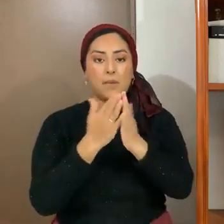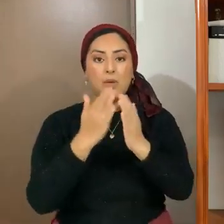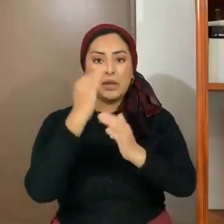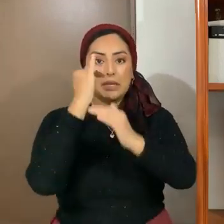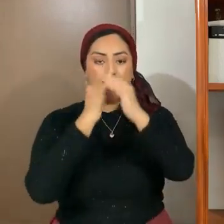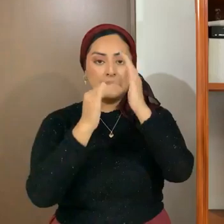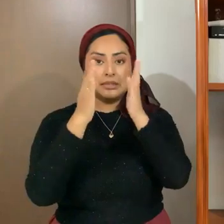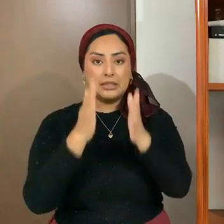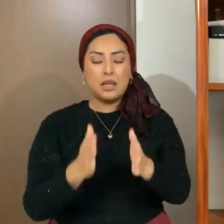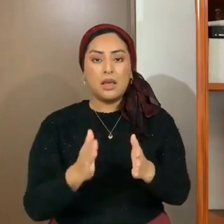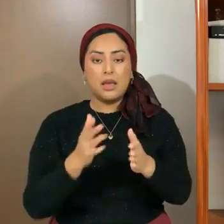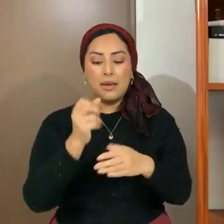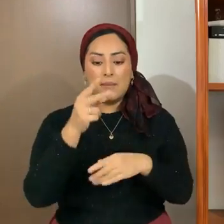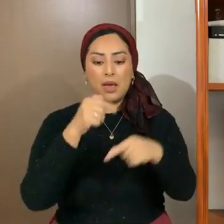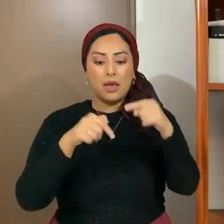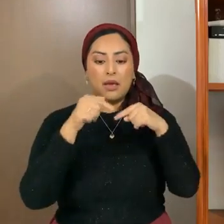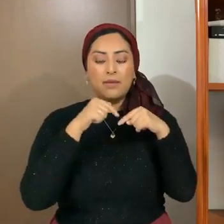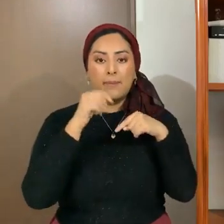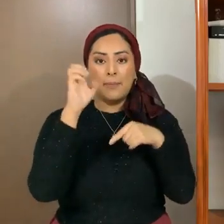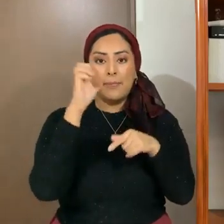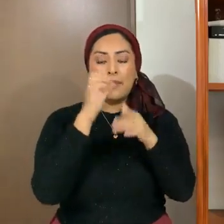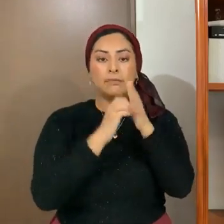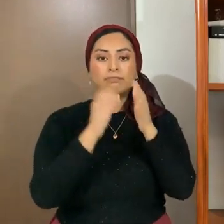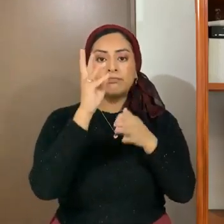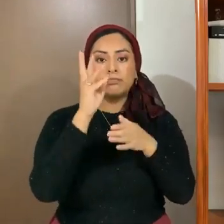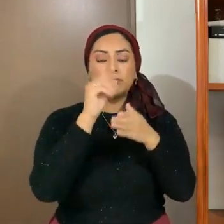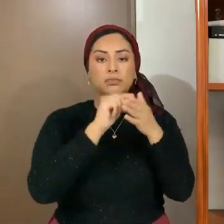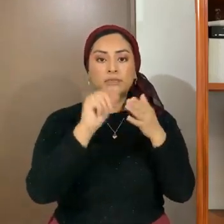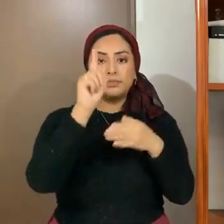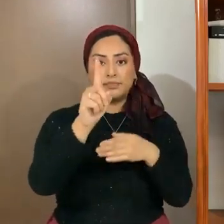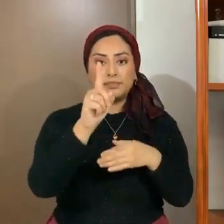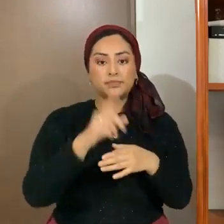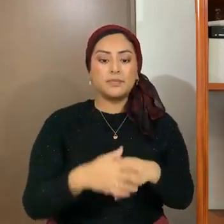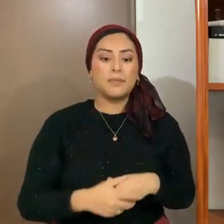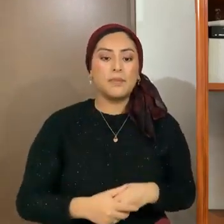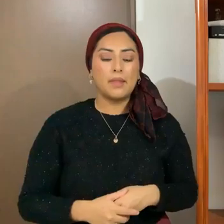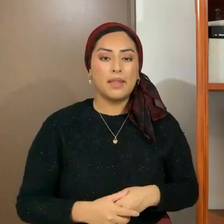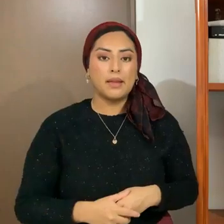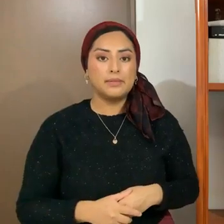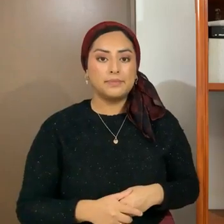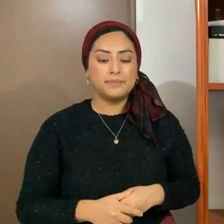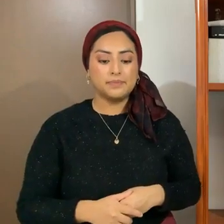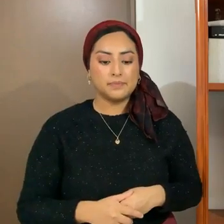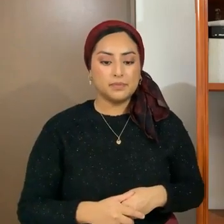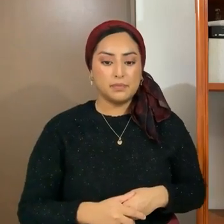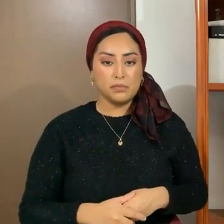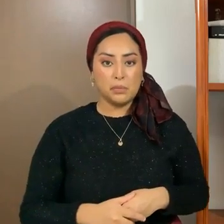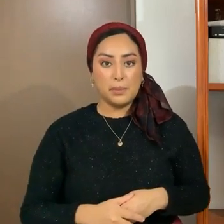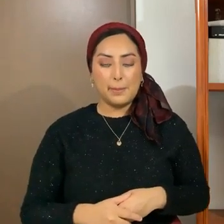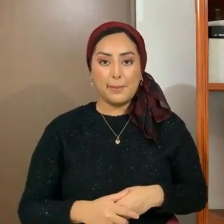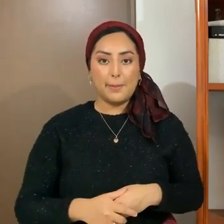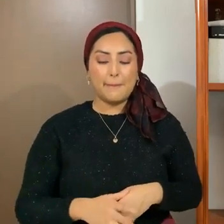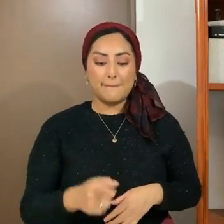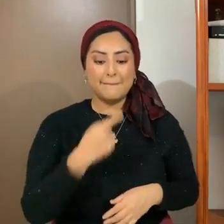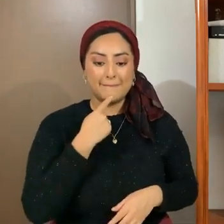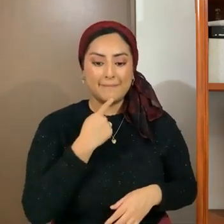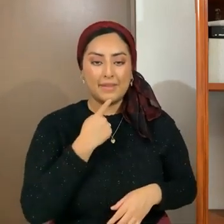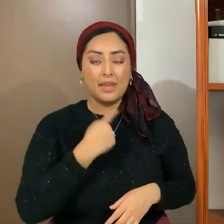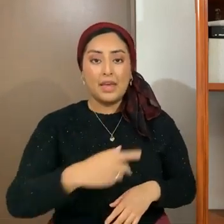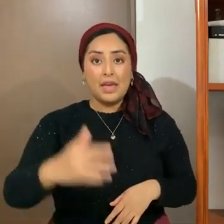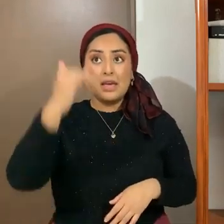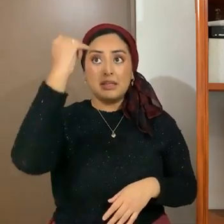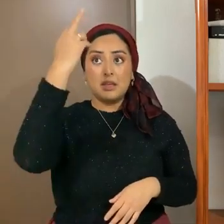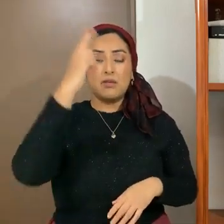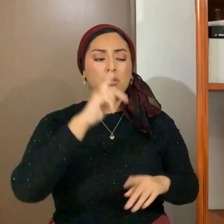Isaías. Vamos a regresar a Éxodo 6, verso 1. Éxodo 6, verso 1, y entonces dice ahí,